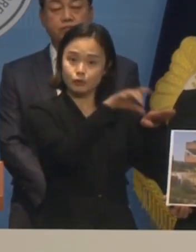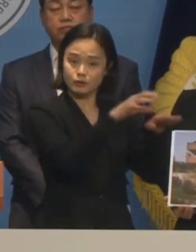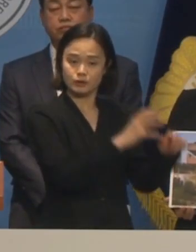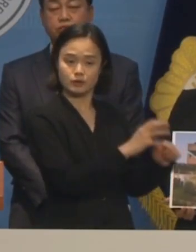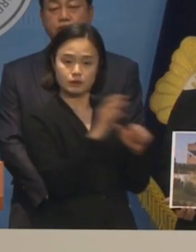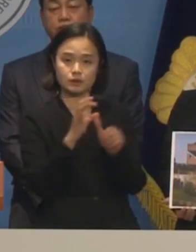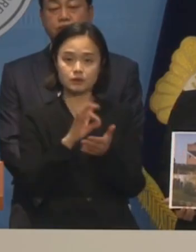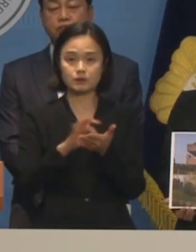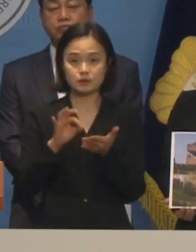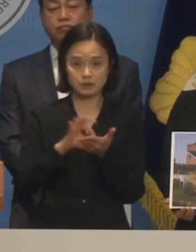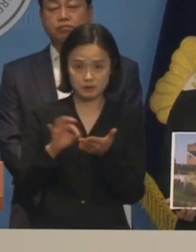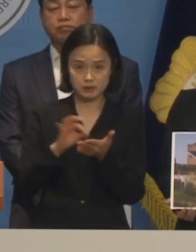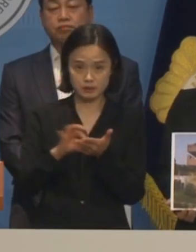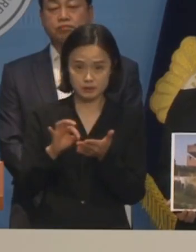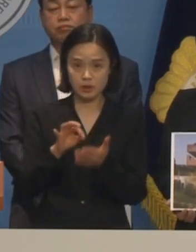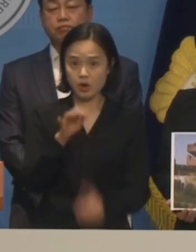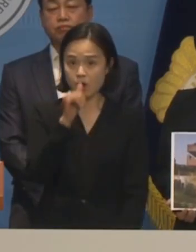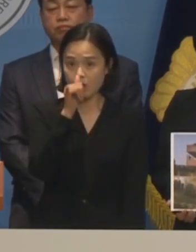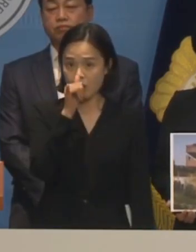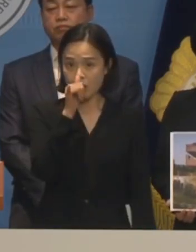넘어서서 사실상